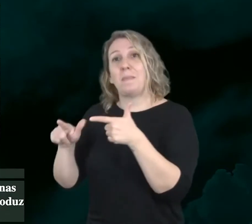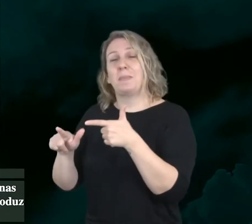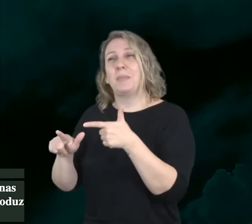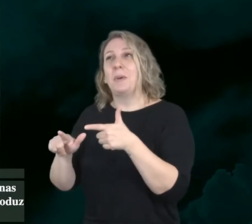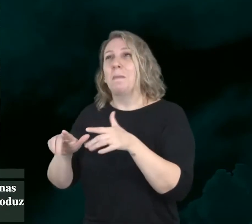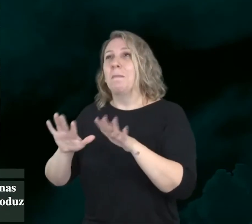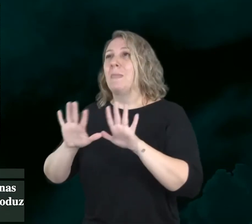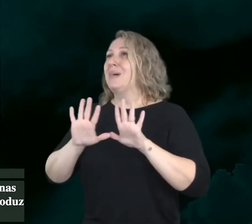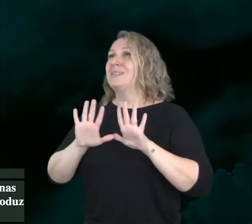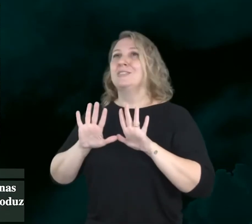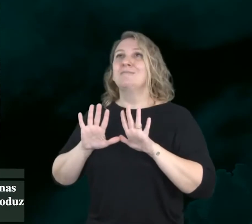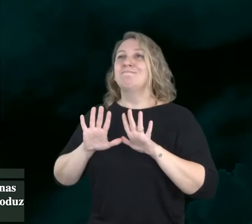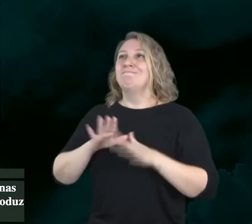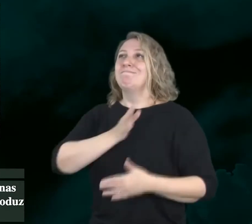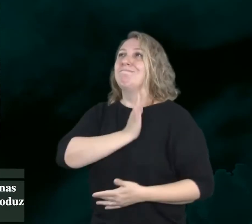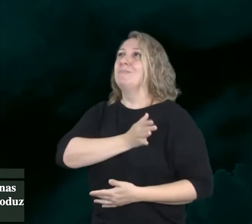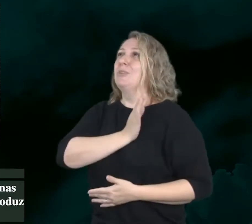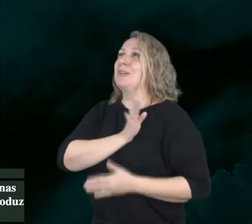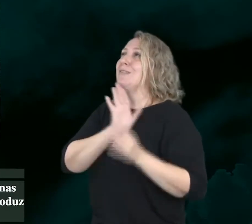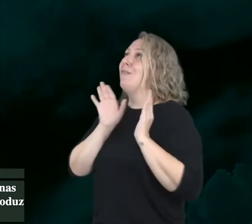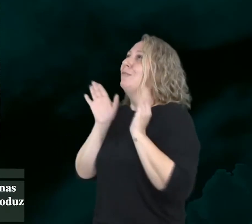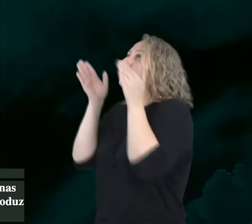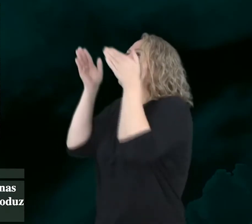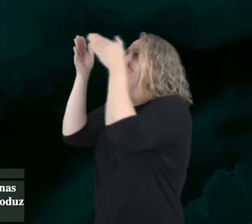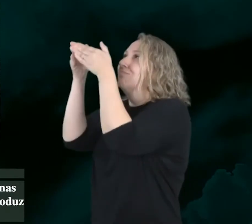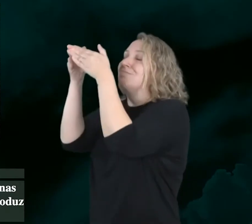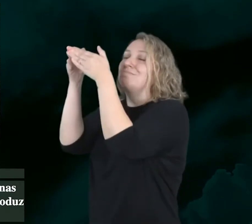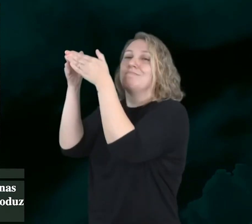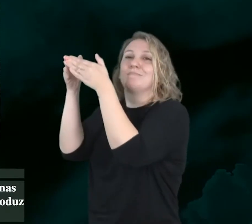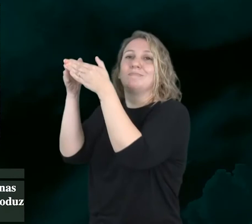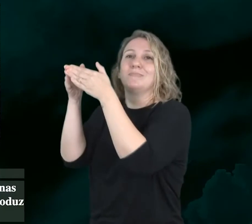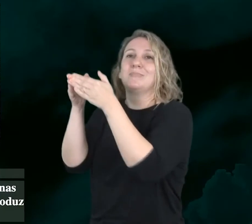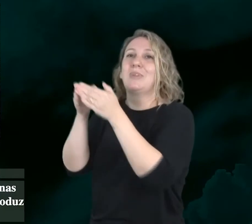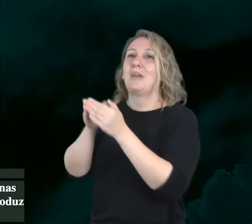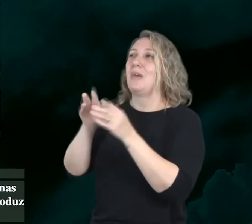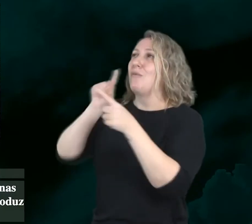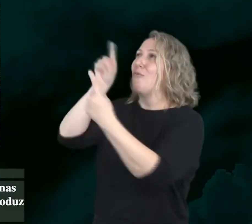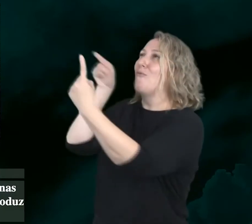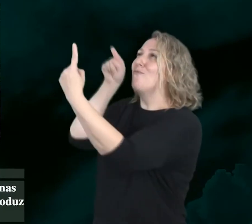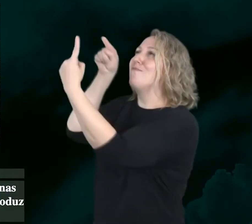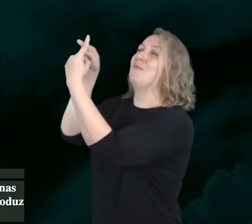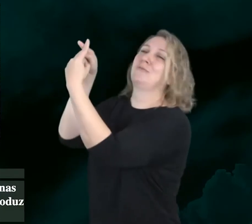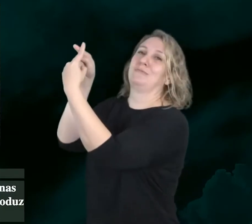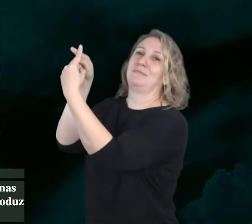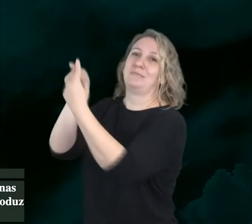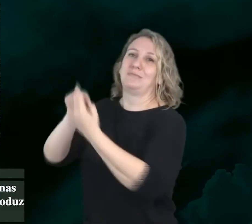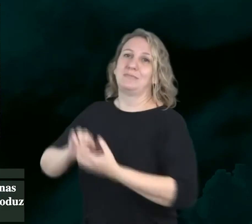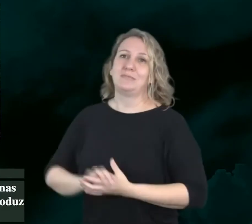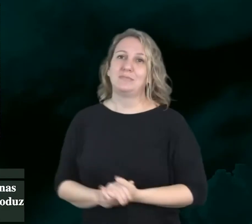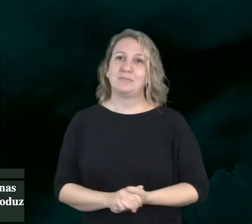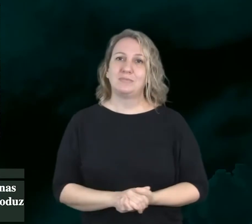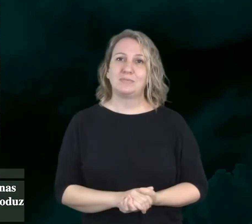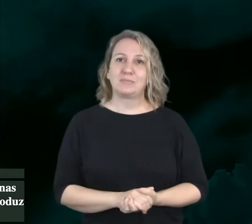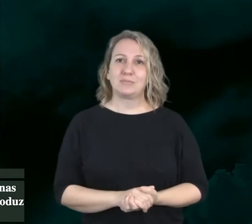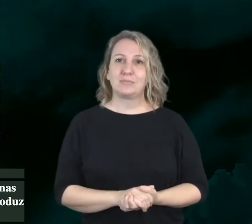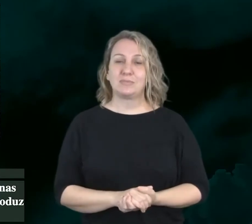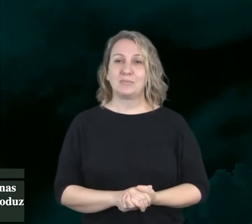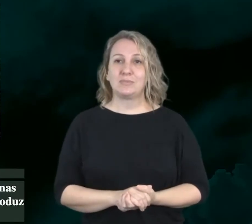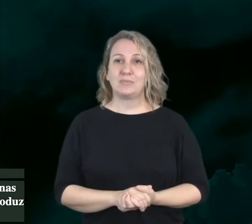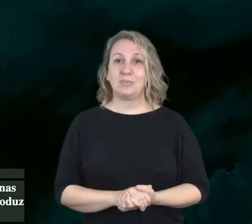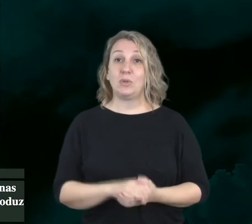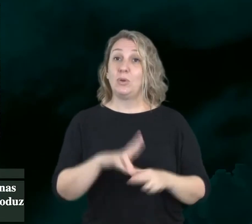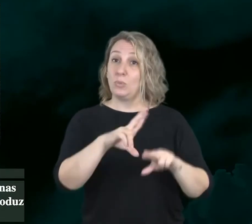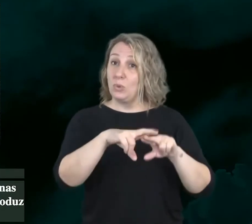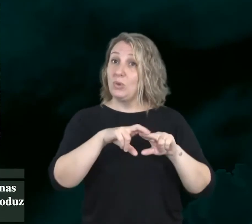mas como é que eu vou obter essa esperança da glória? Como que eu vou ser glorificado no final? Por isso Paulo diz,